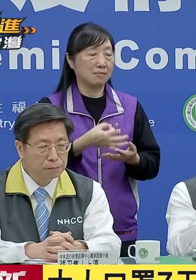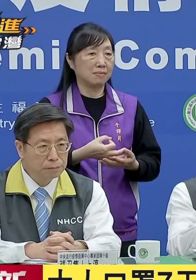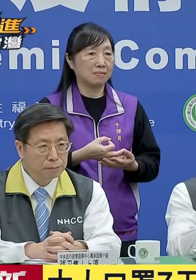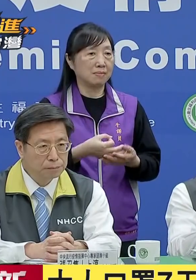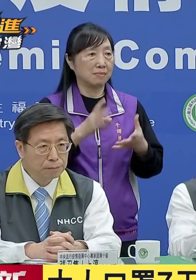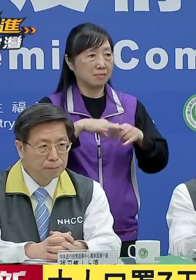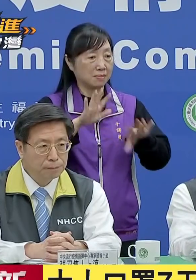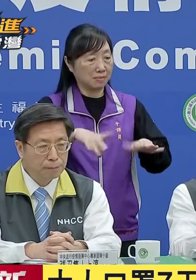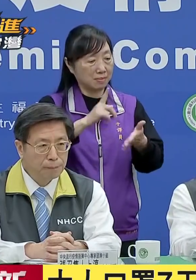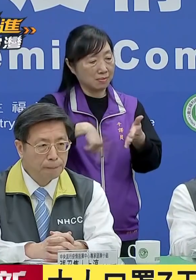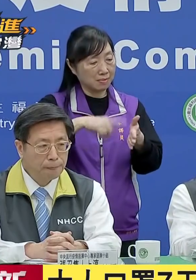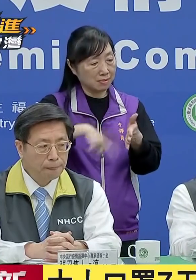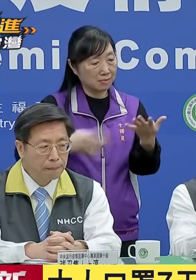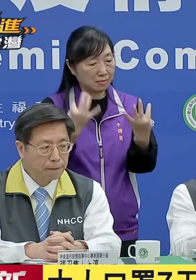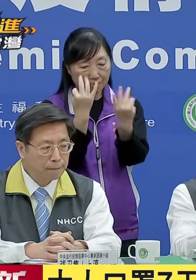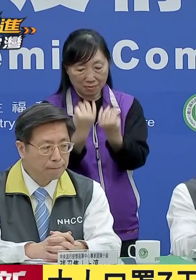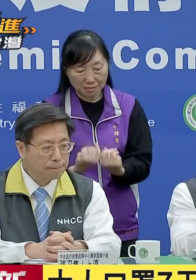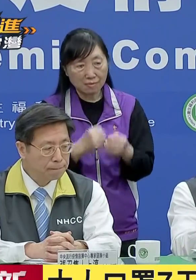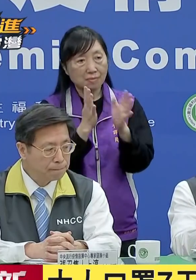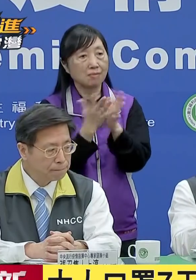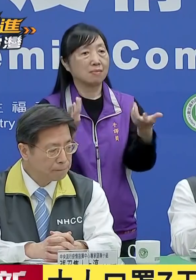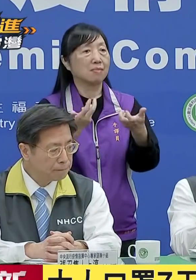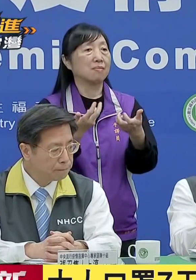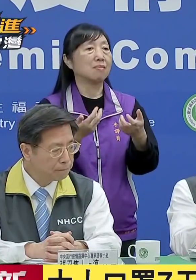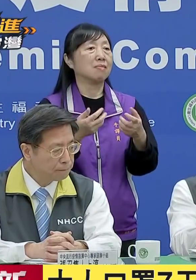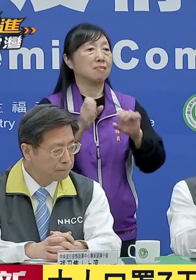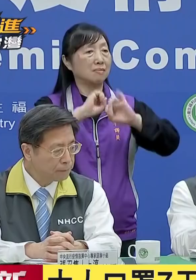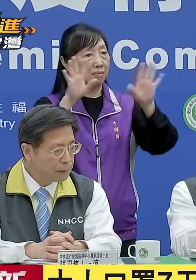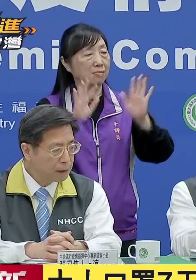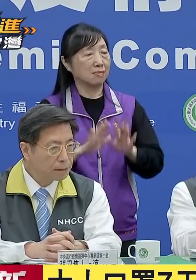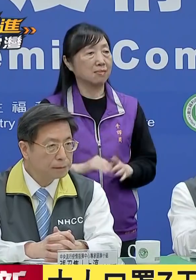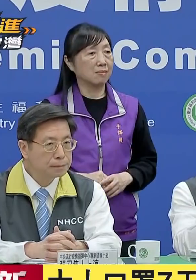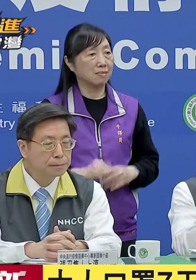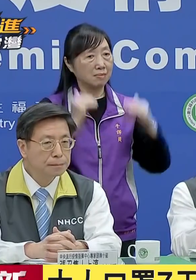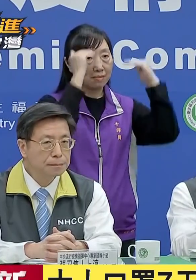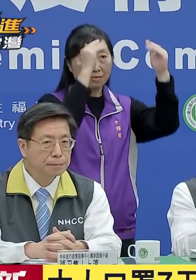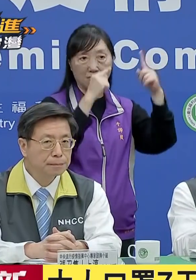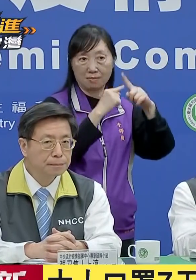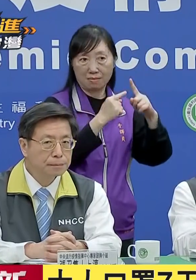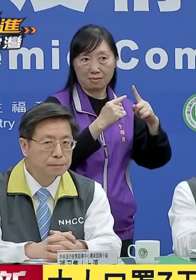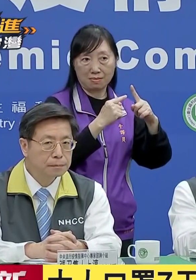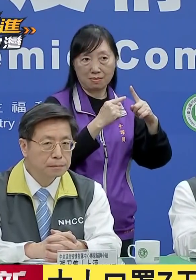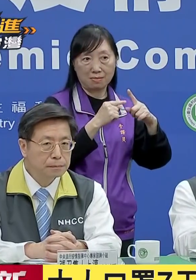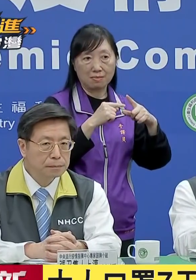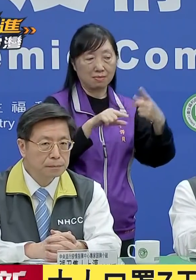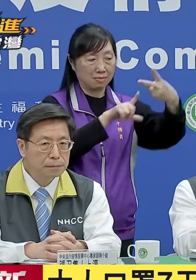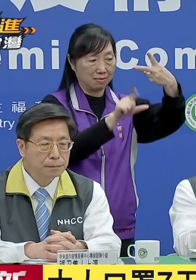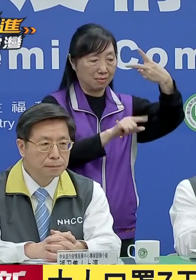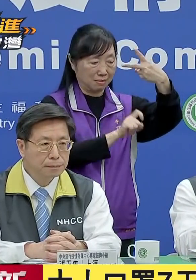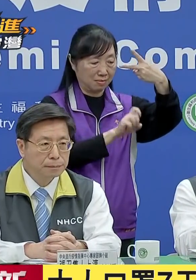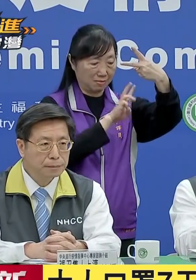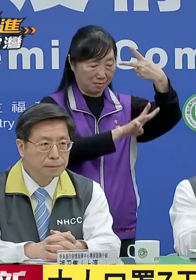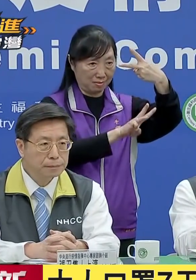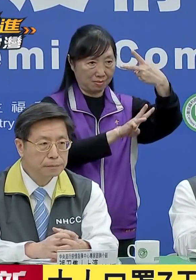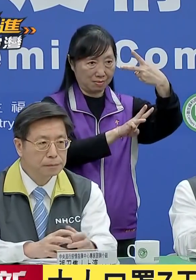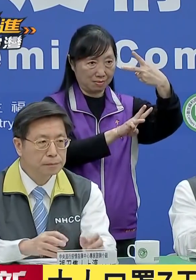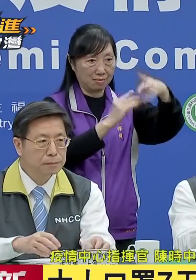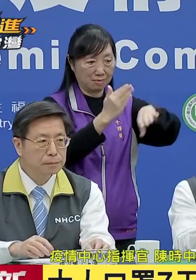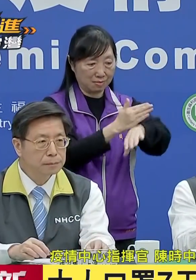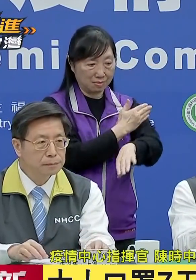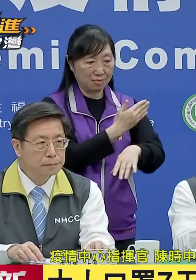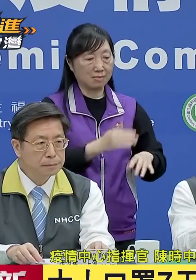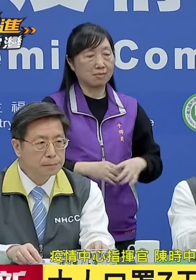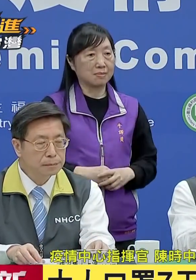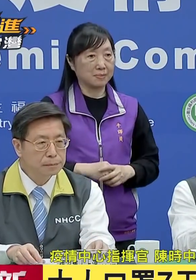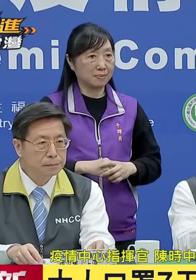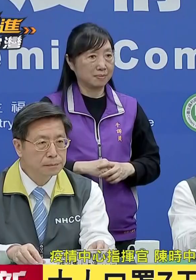简单的说明跟大家分享一下。大概成人的口罩，我们从哈2月13号好开始